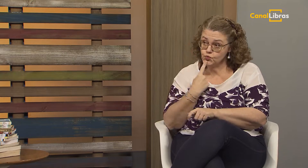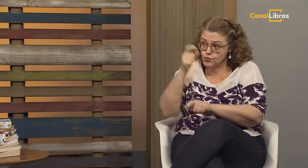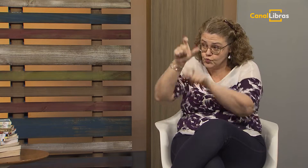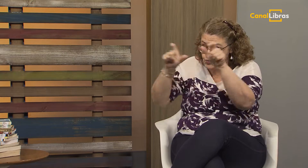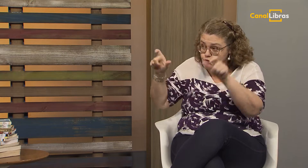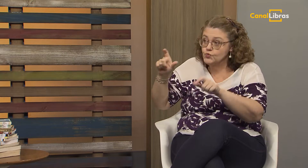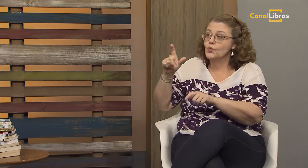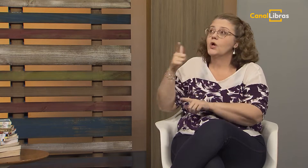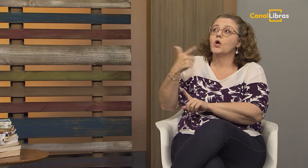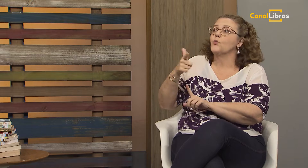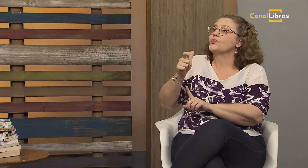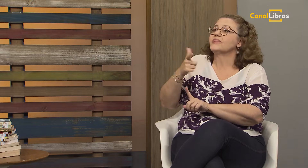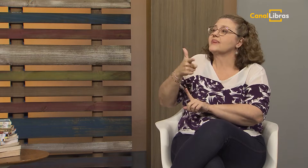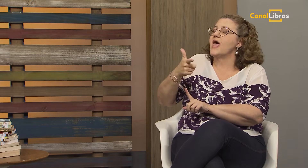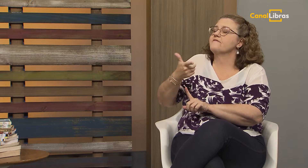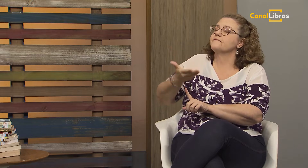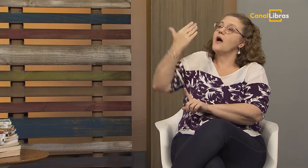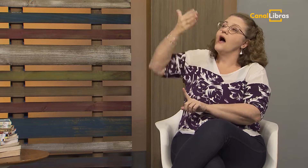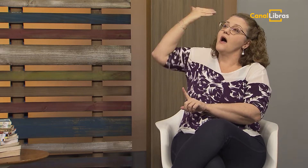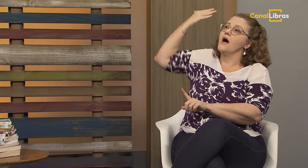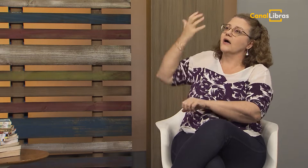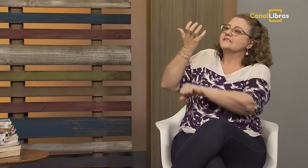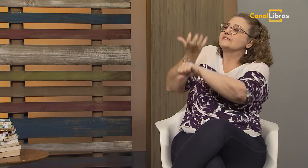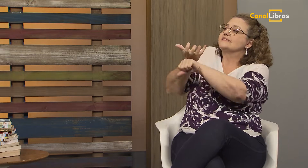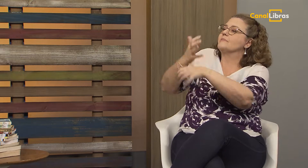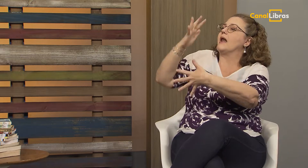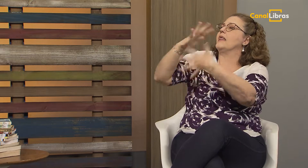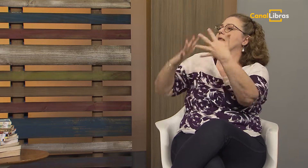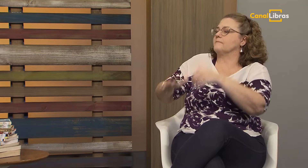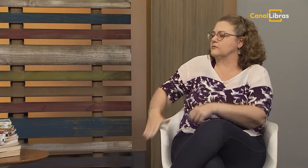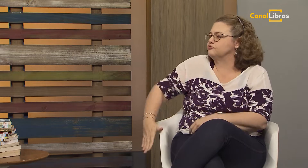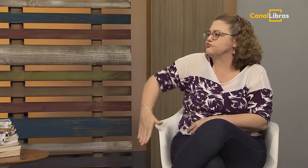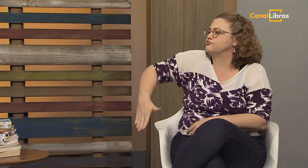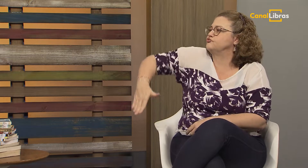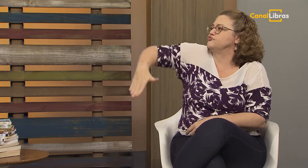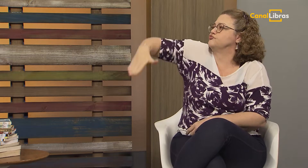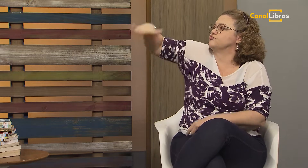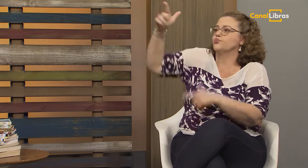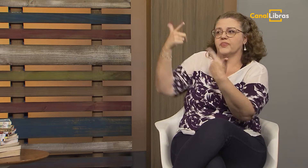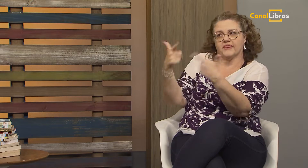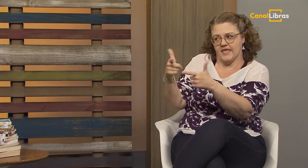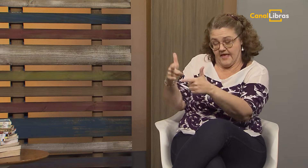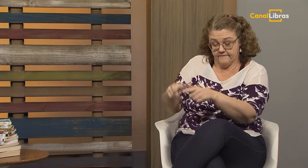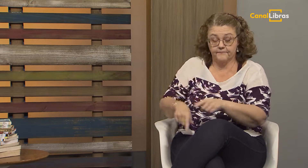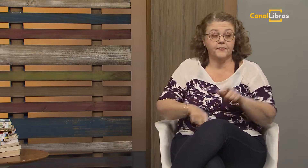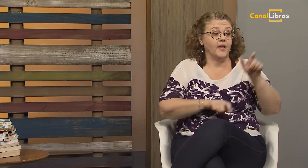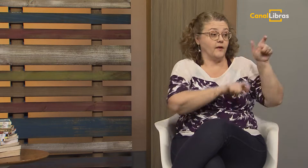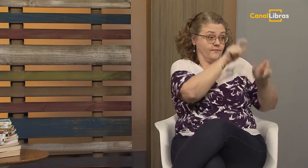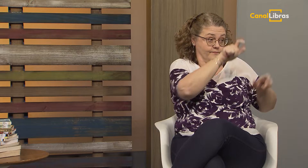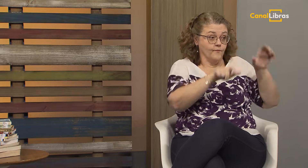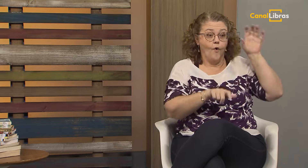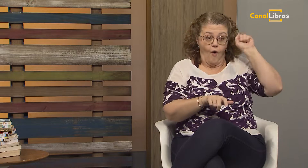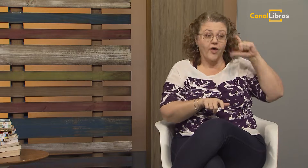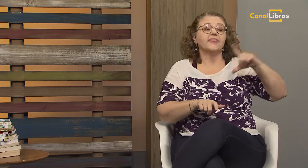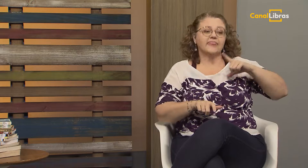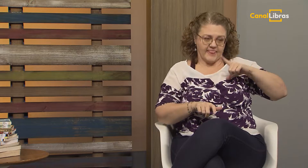crianças surdas não tinham disciplina de Libras, assim como crianças ouvintes sempre tiveram disciplina de português dentro do ensino